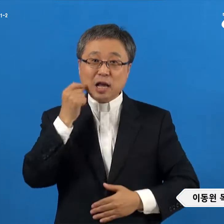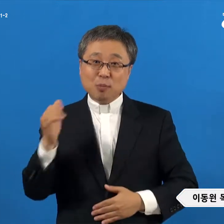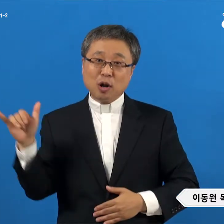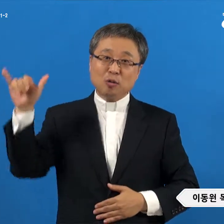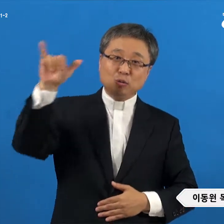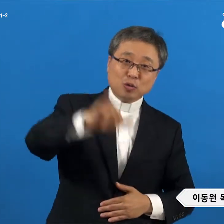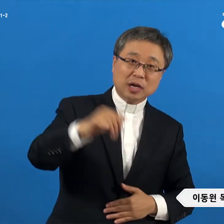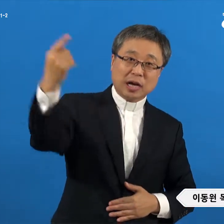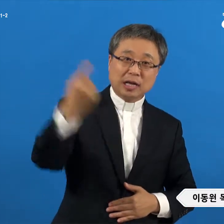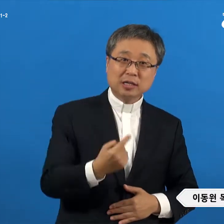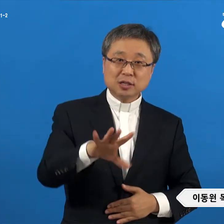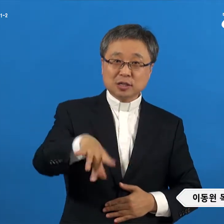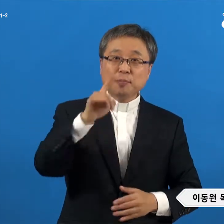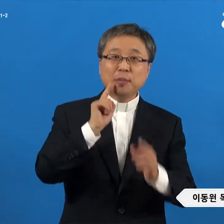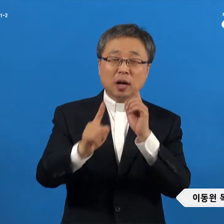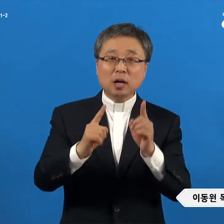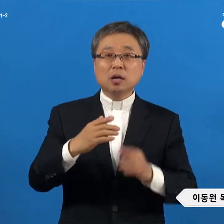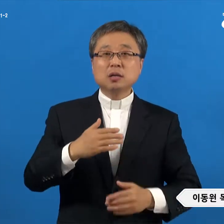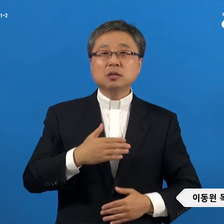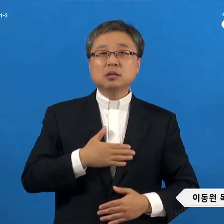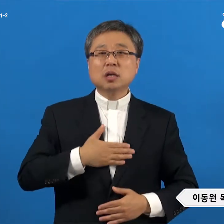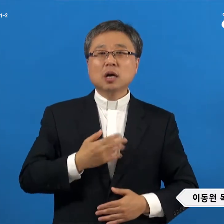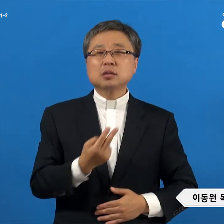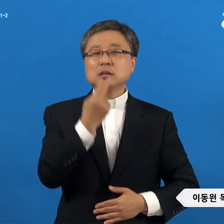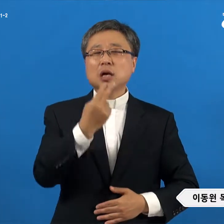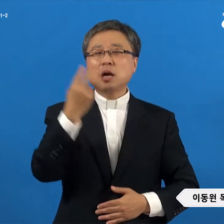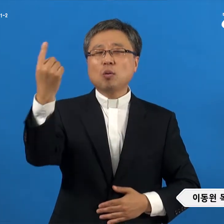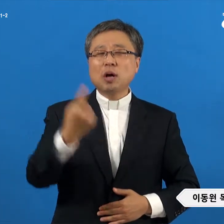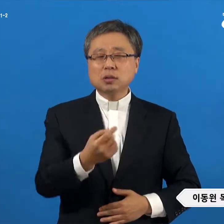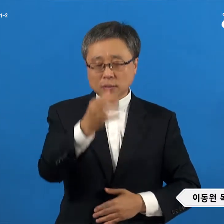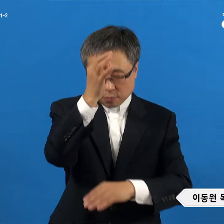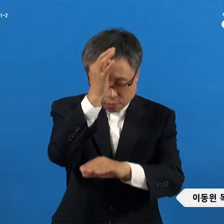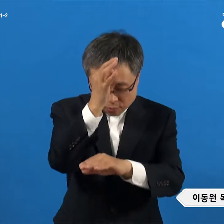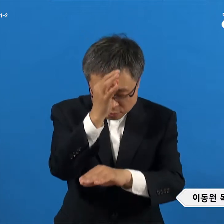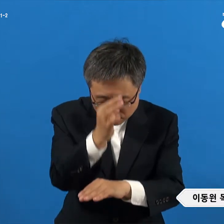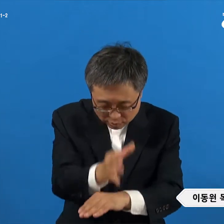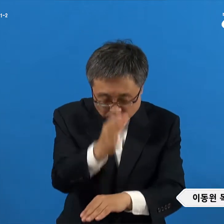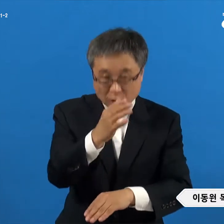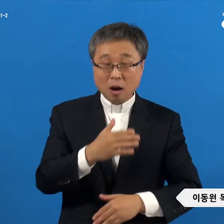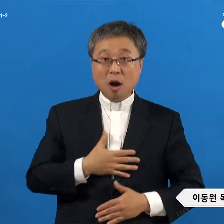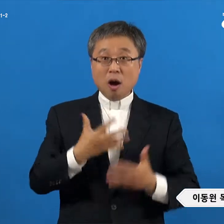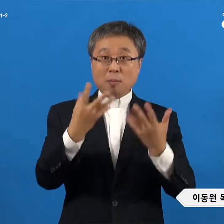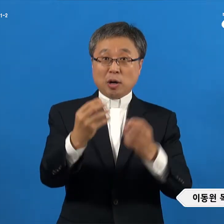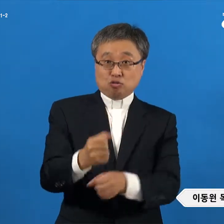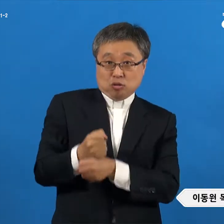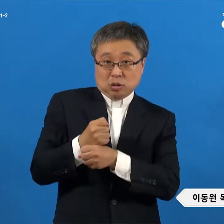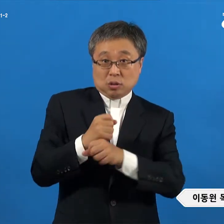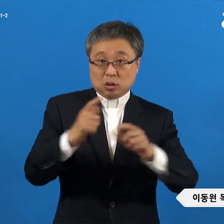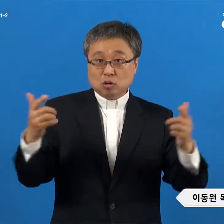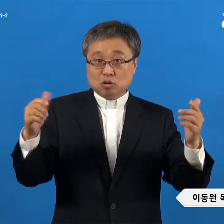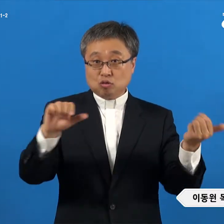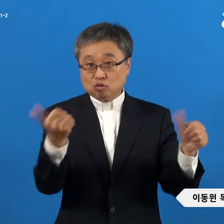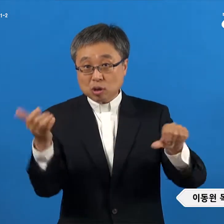사람이 제가 살아와서 죄송합니다 그래요. 많은 병사들이 죽었는데 살아와서 죄송합니다. 그래서 일본의 영웅이